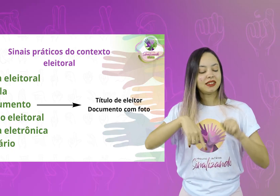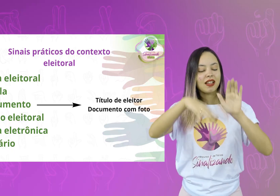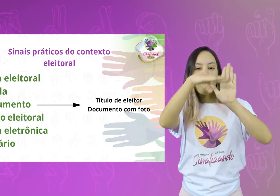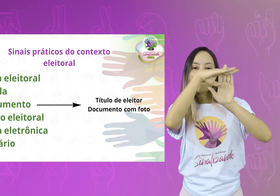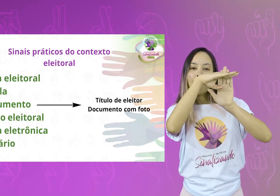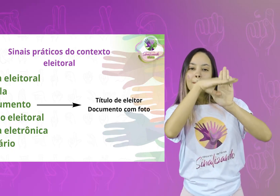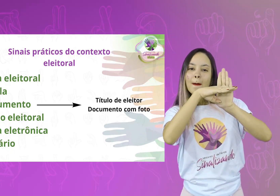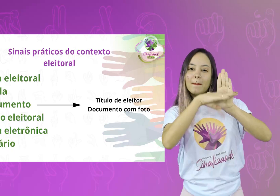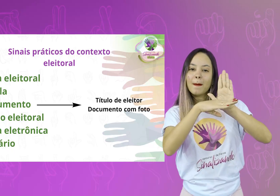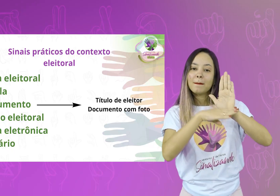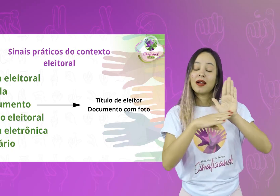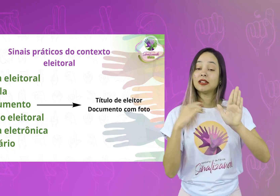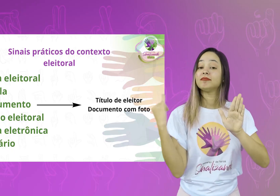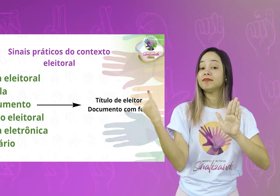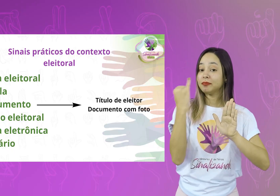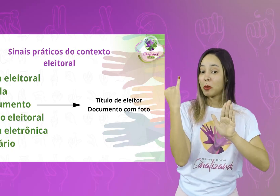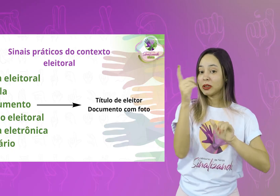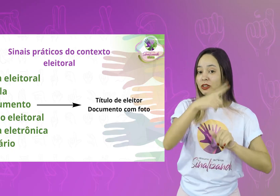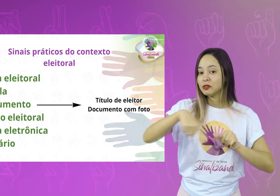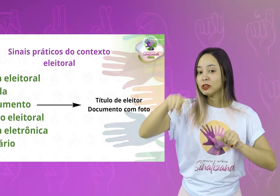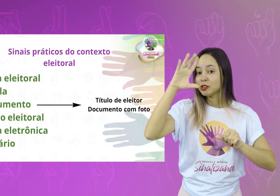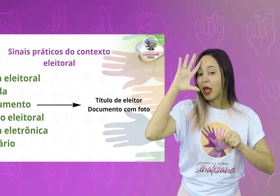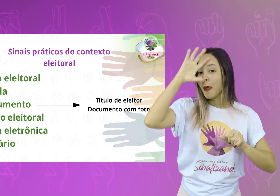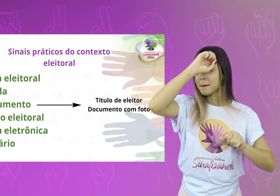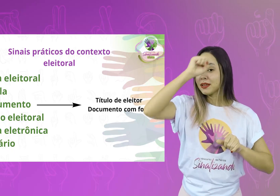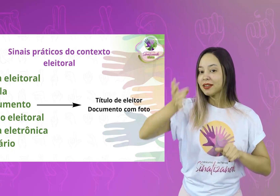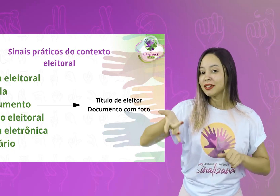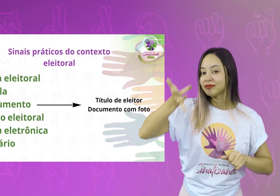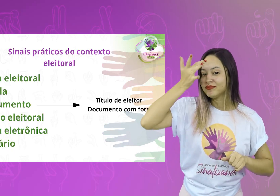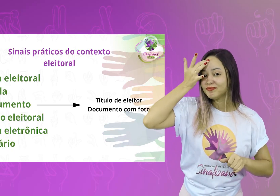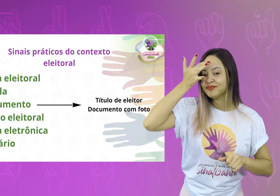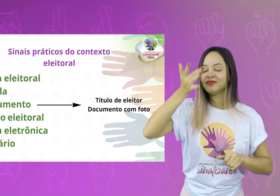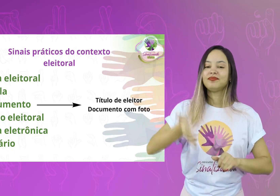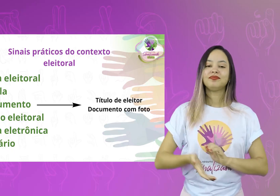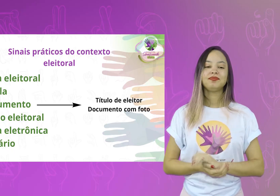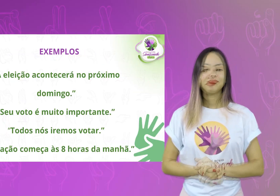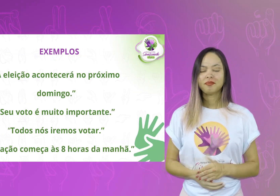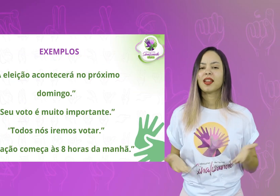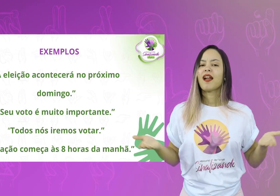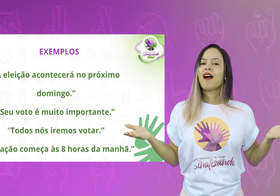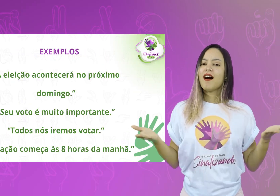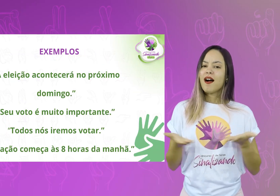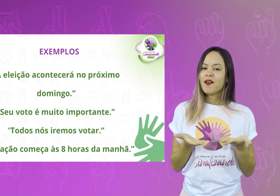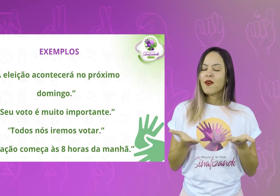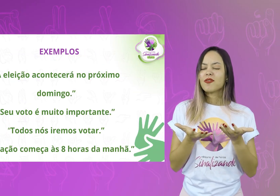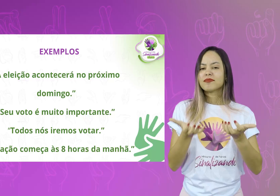Legal, né? Esses sinais são muito importantes, viu, gente? Que vocês aprendam mesmo.